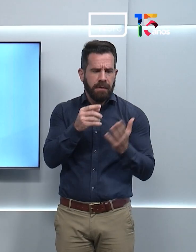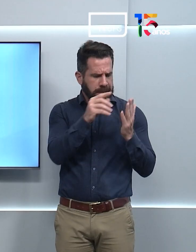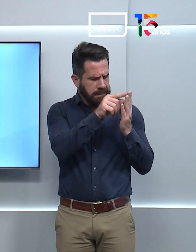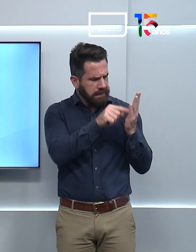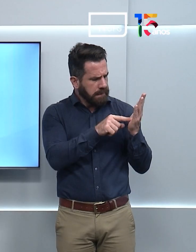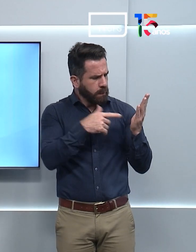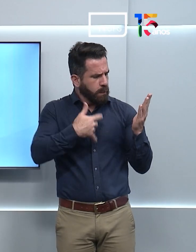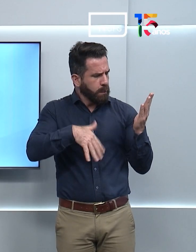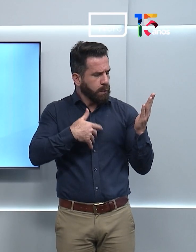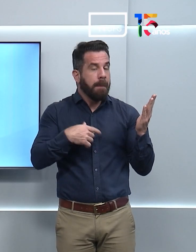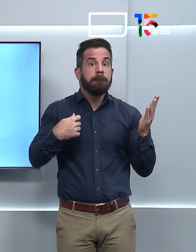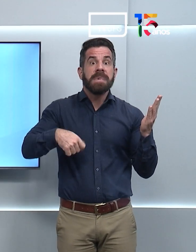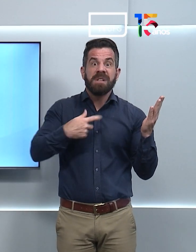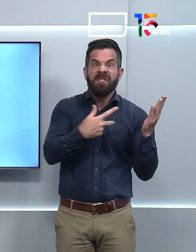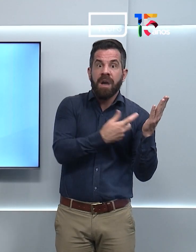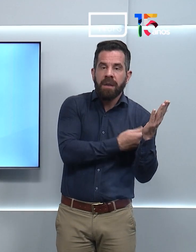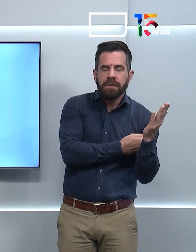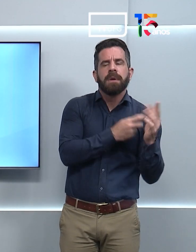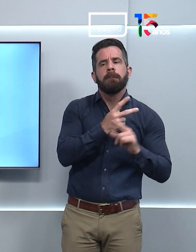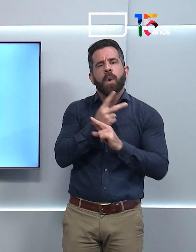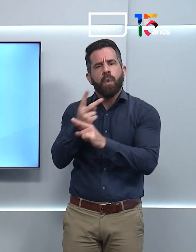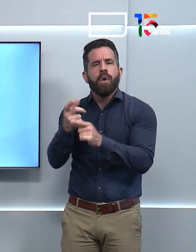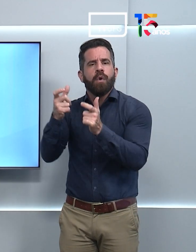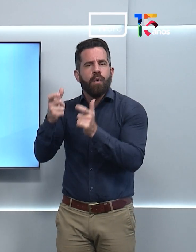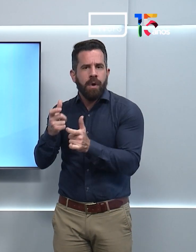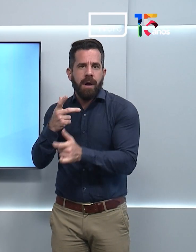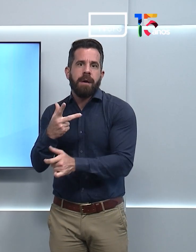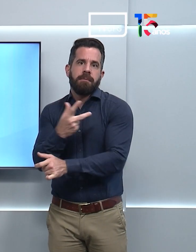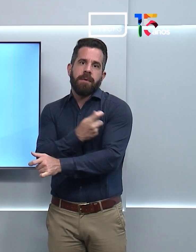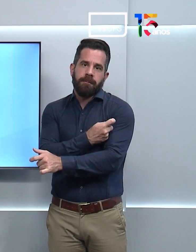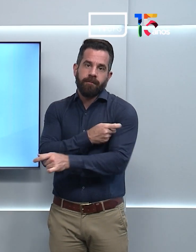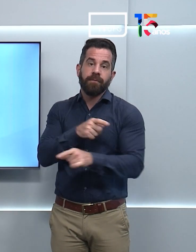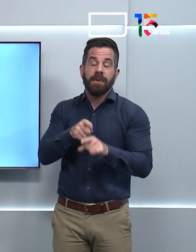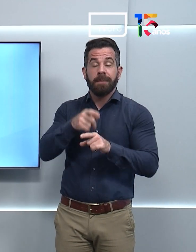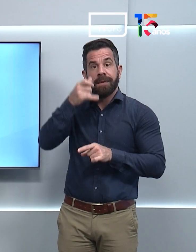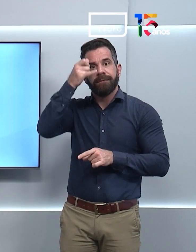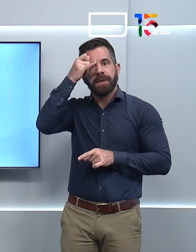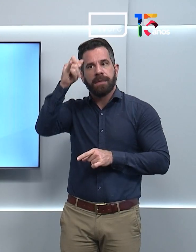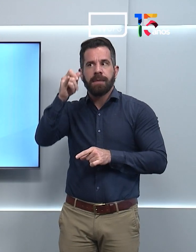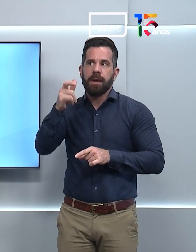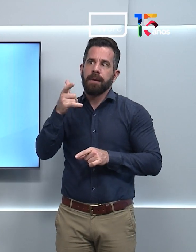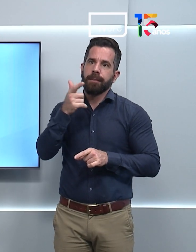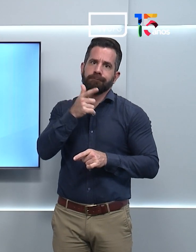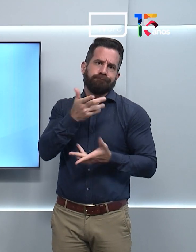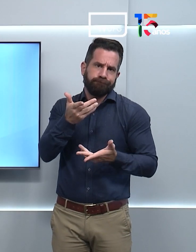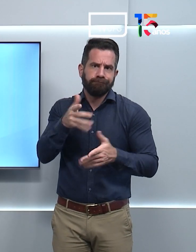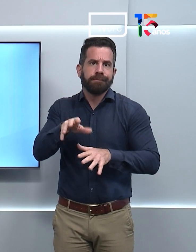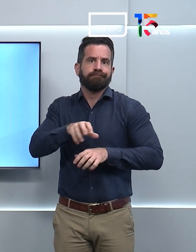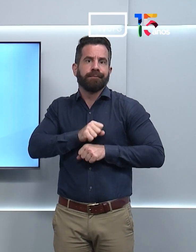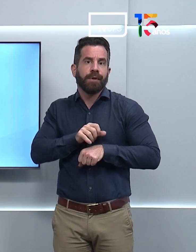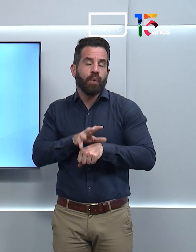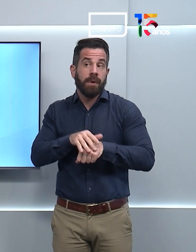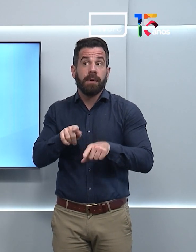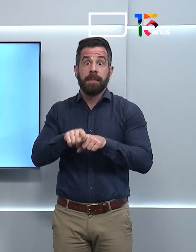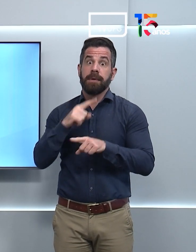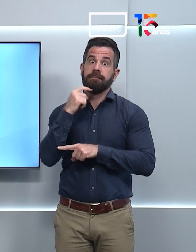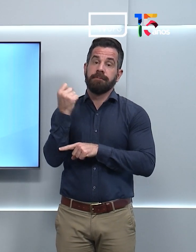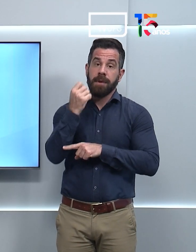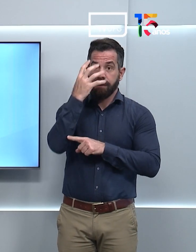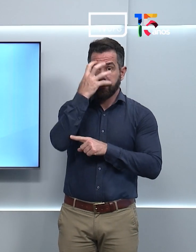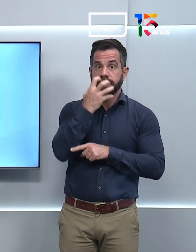aí que você pode tomar, procure um posto de vacinação para evitar, né, contrair doenças ou ter casos sérios.